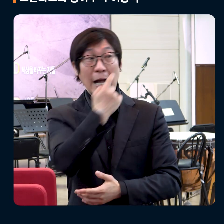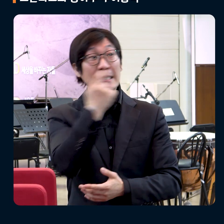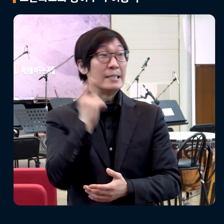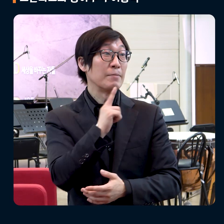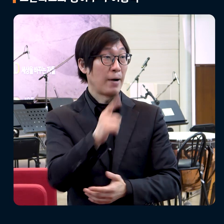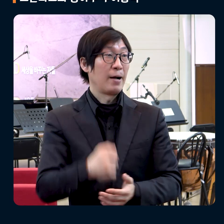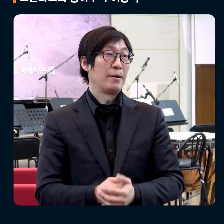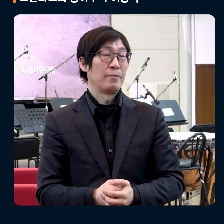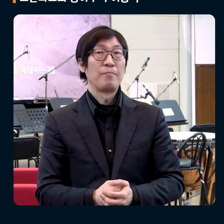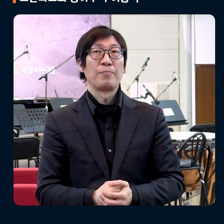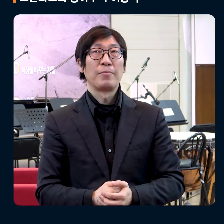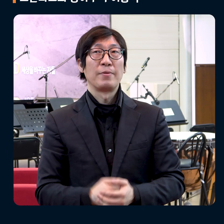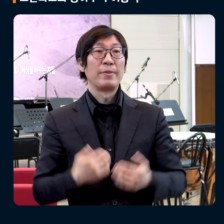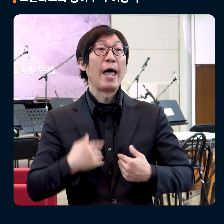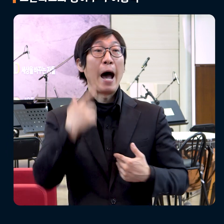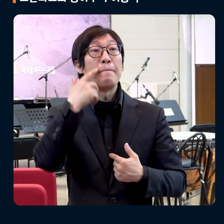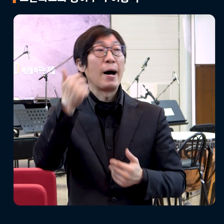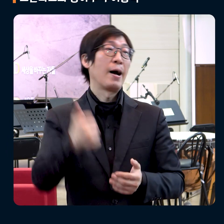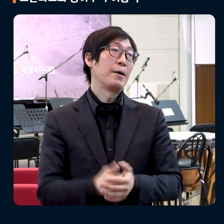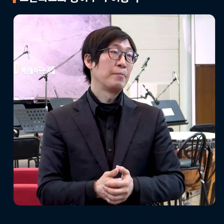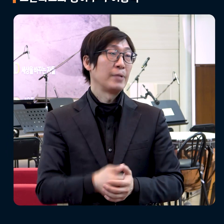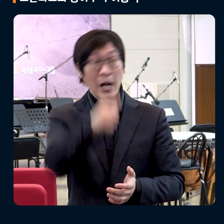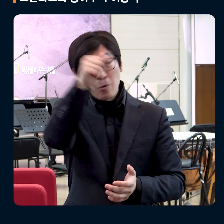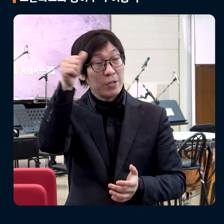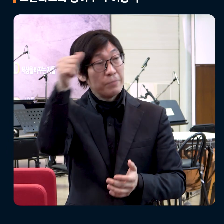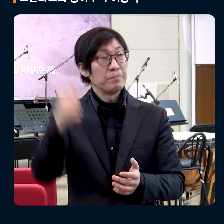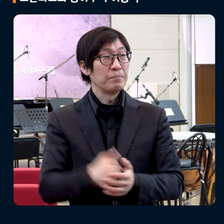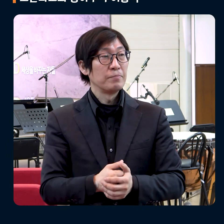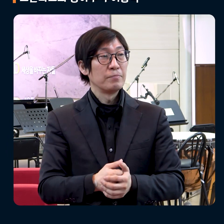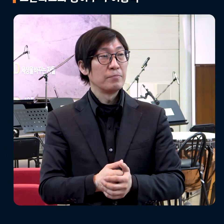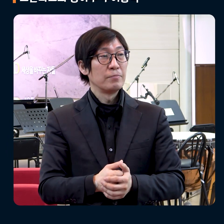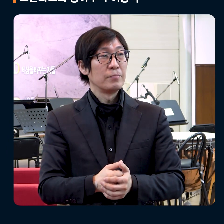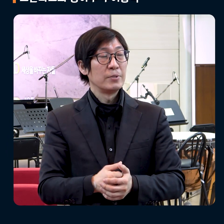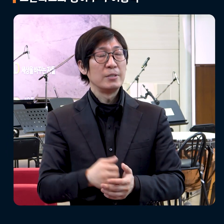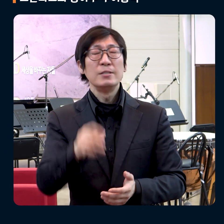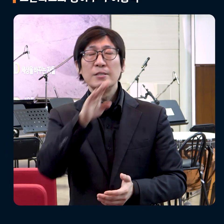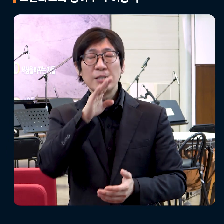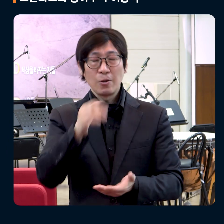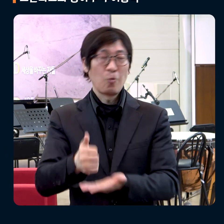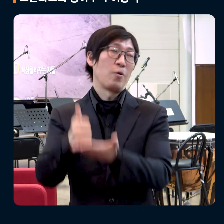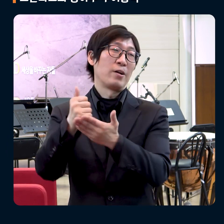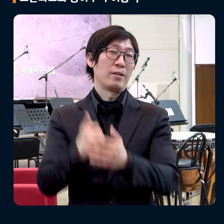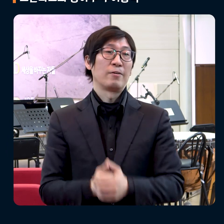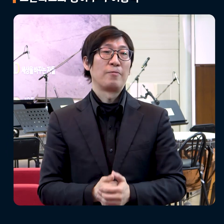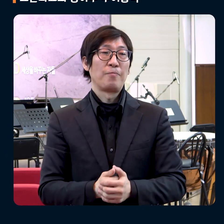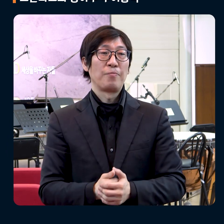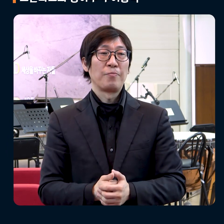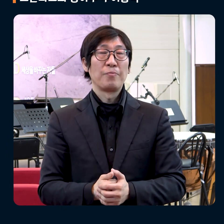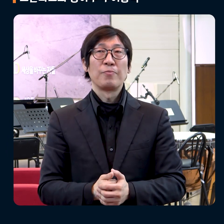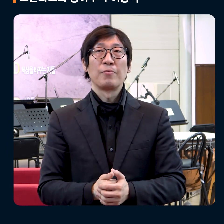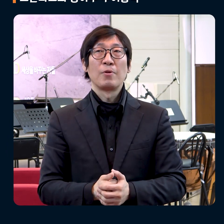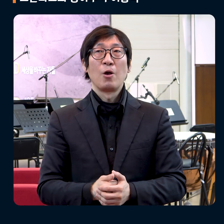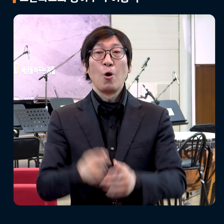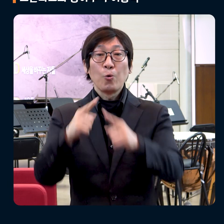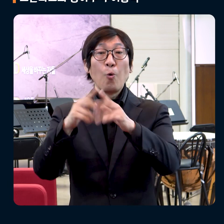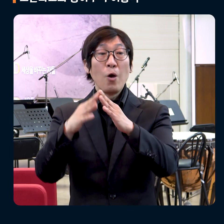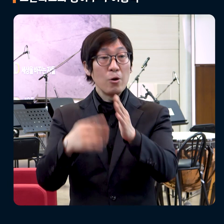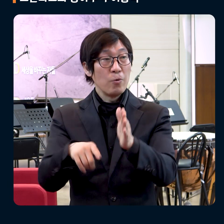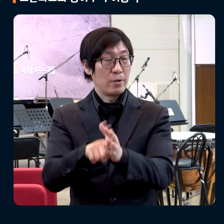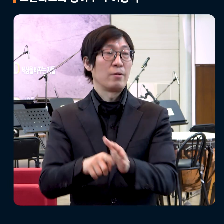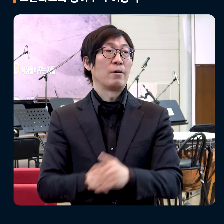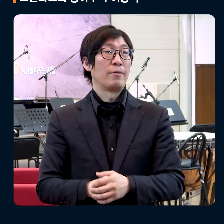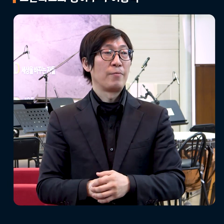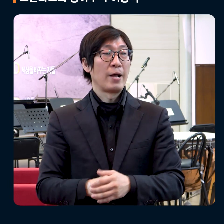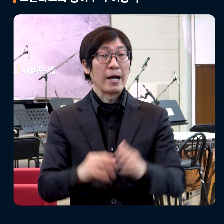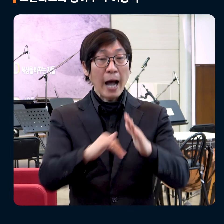딸이 나와서 얘기를 하는 거예요. 우리 아빠, 정말 나는 아빠를 존경합니다. 우리